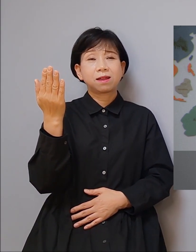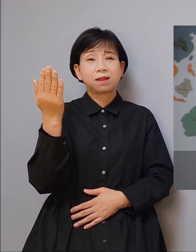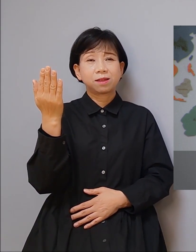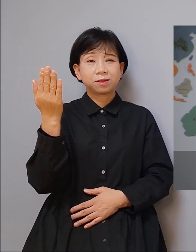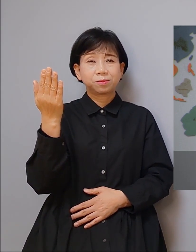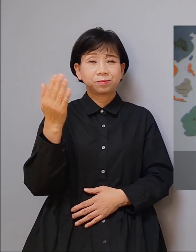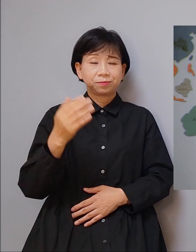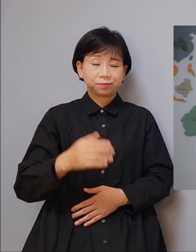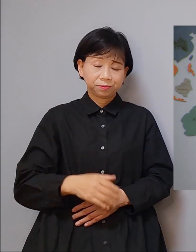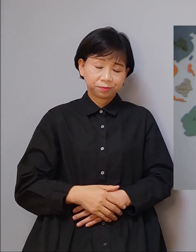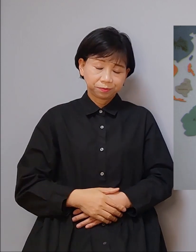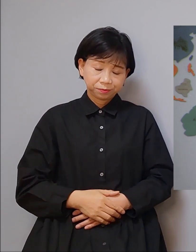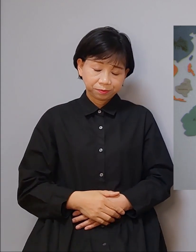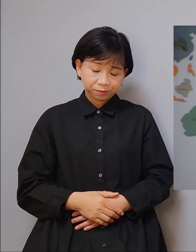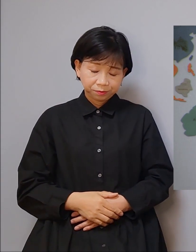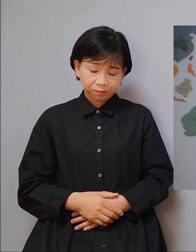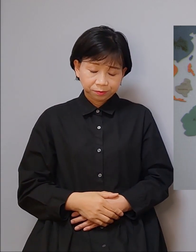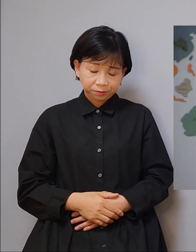됩니다.